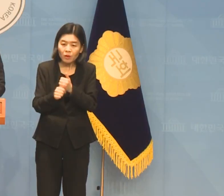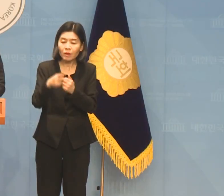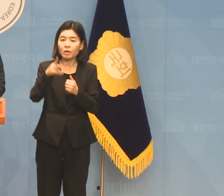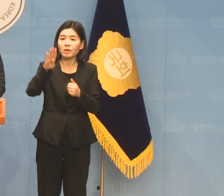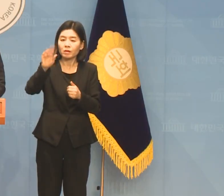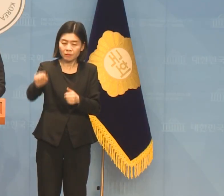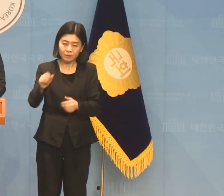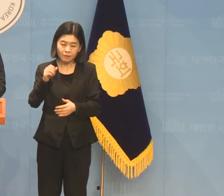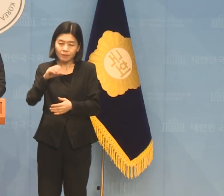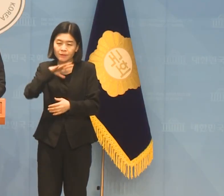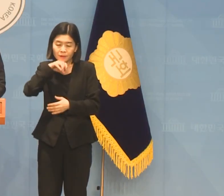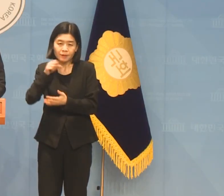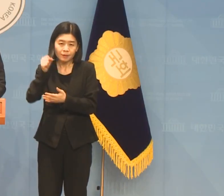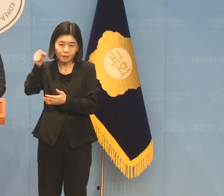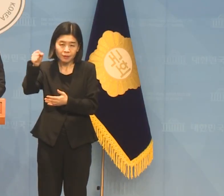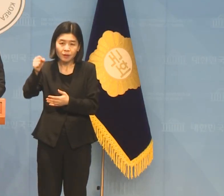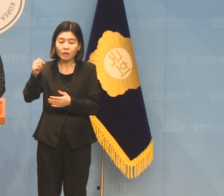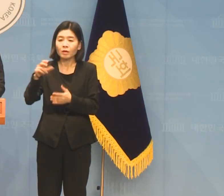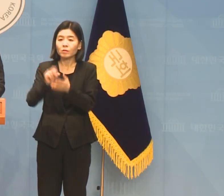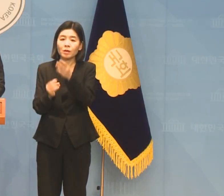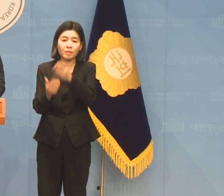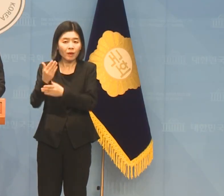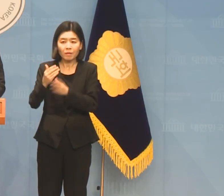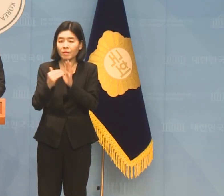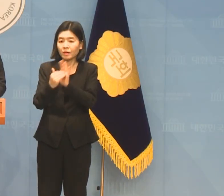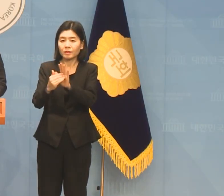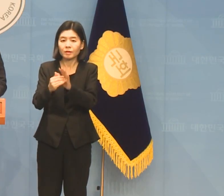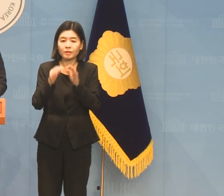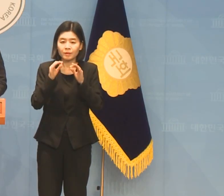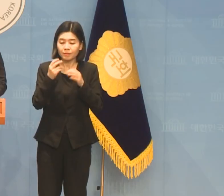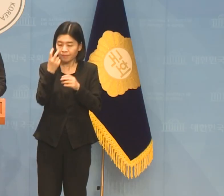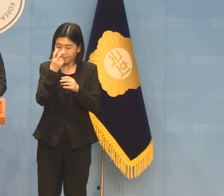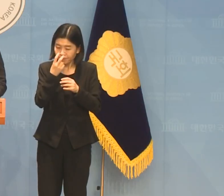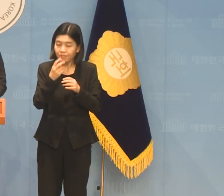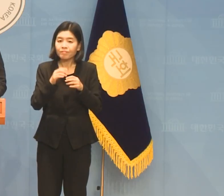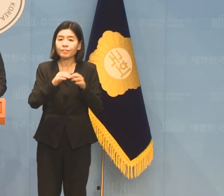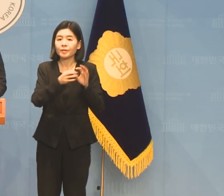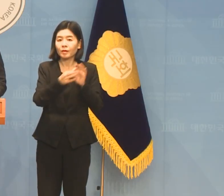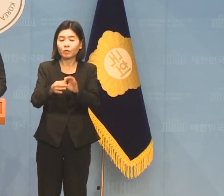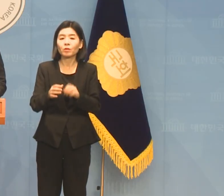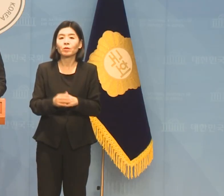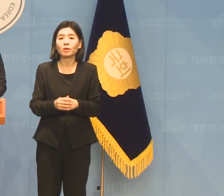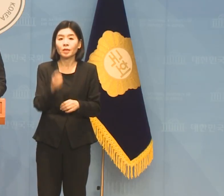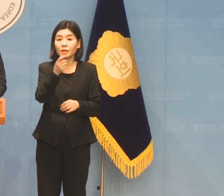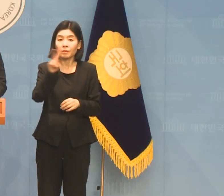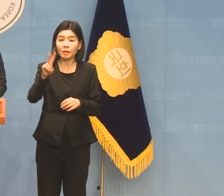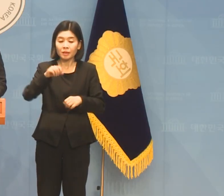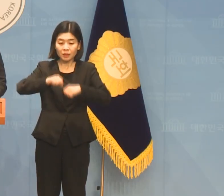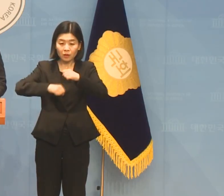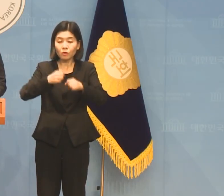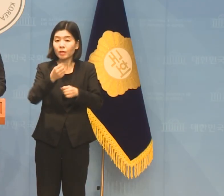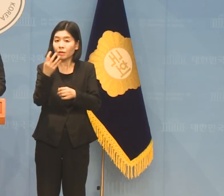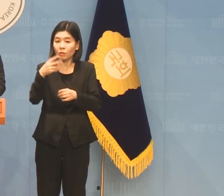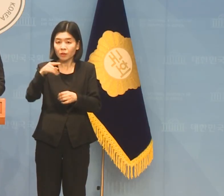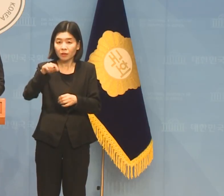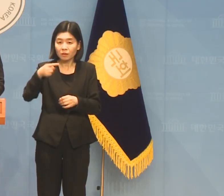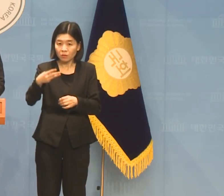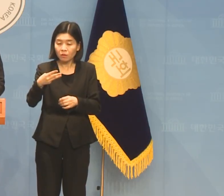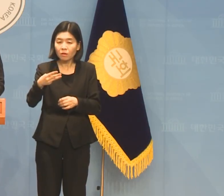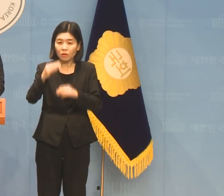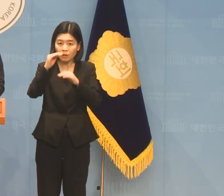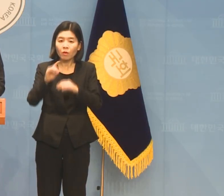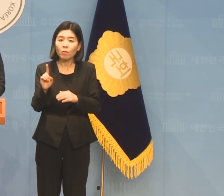항의하고 재발 방지를 위해 지속적으로 모니터링을 이어가겠습니다. TV 자유일보 채널 등의 유튜브 대응 현황을